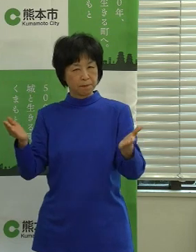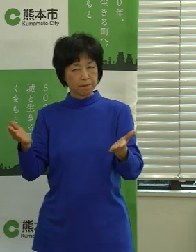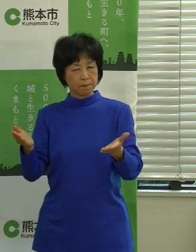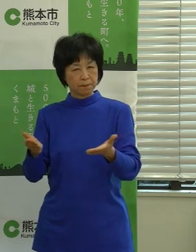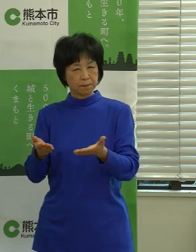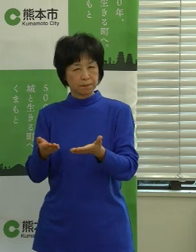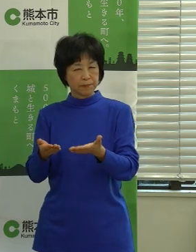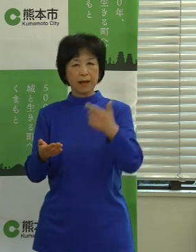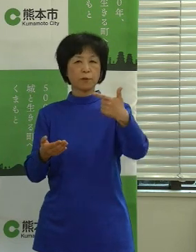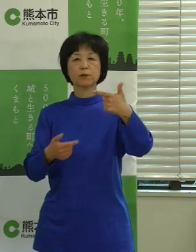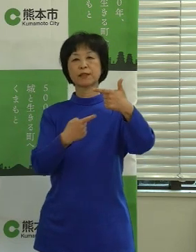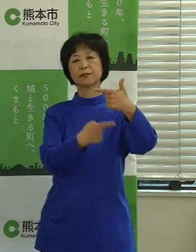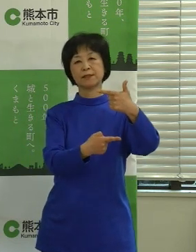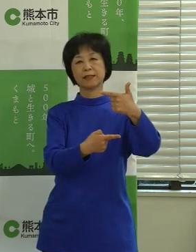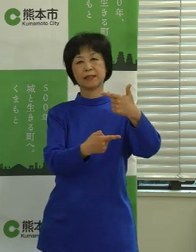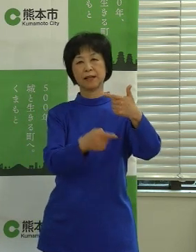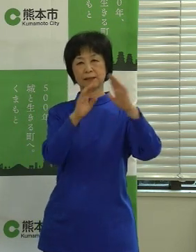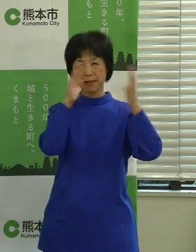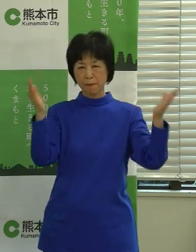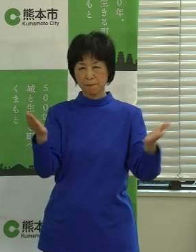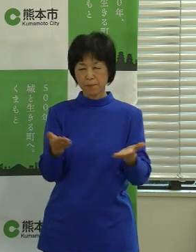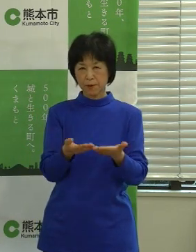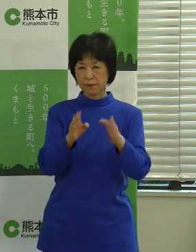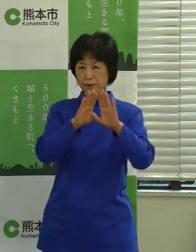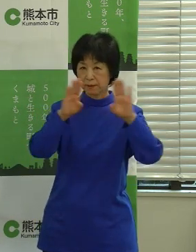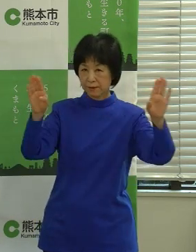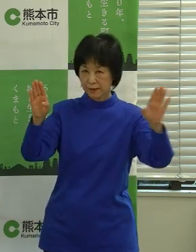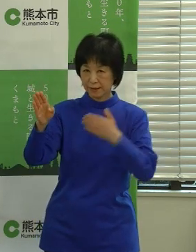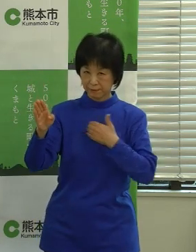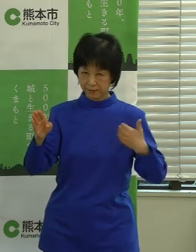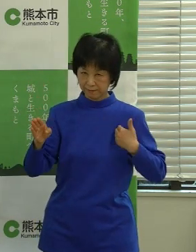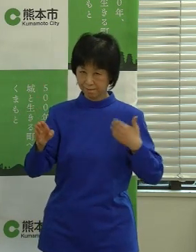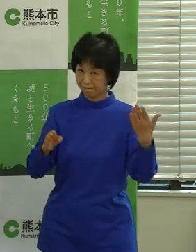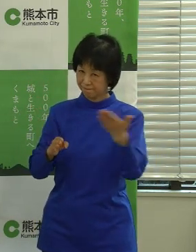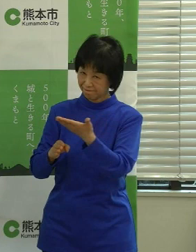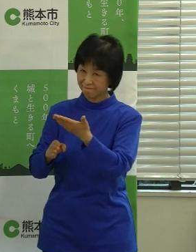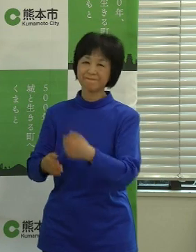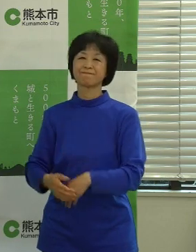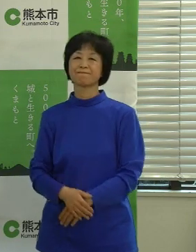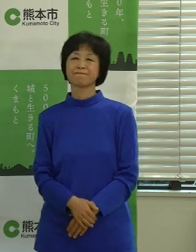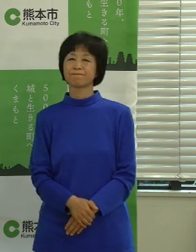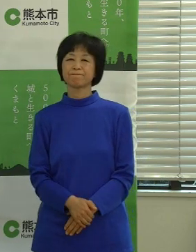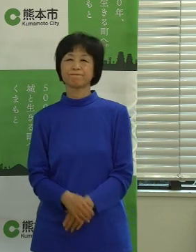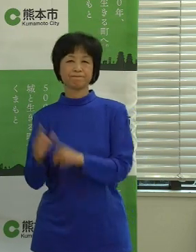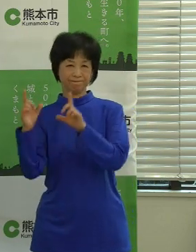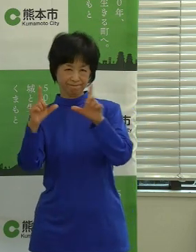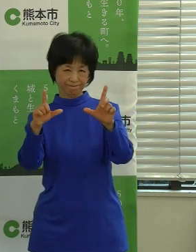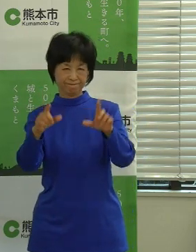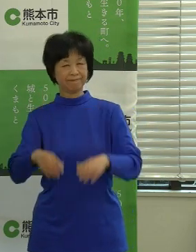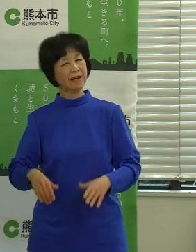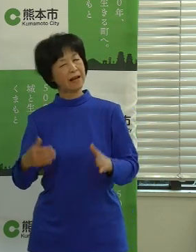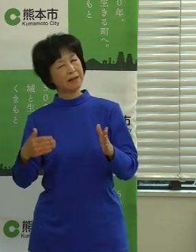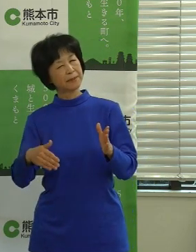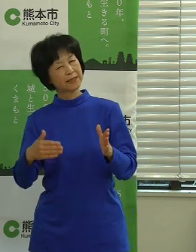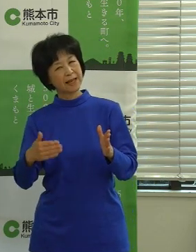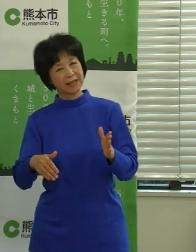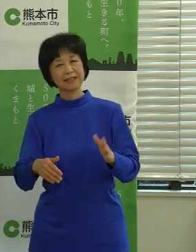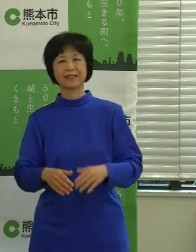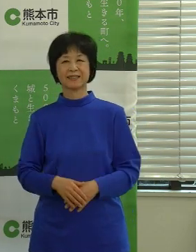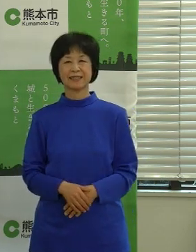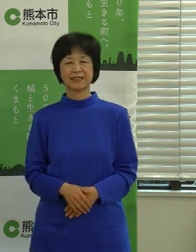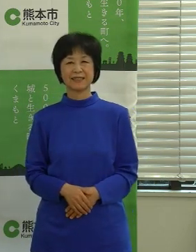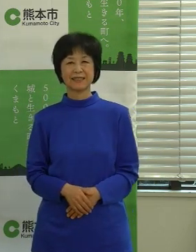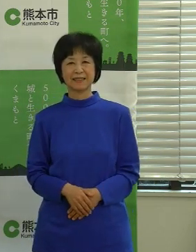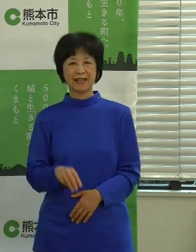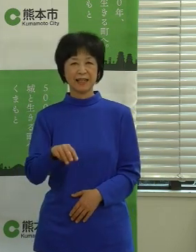全面再開とか、そういうのはちょっと まだ、うん、今まだそこまでは決められてませんね。あの、今の例えば